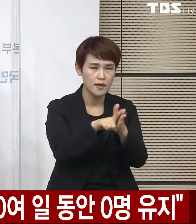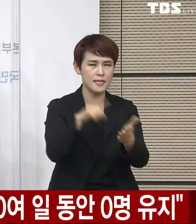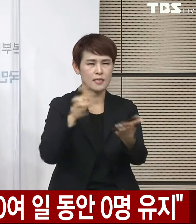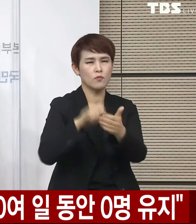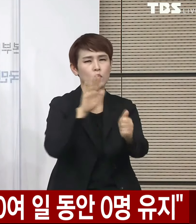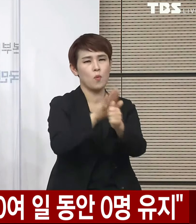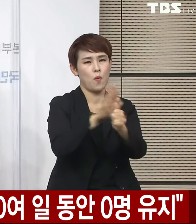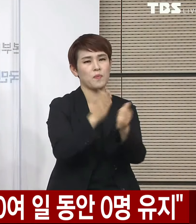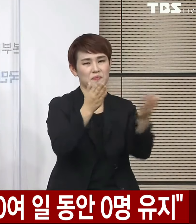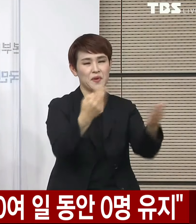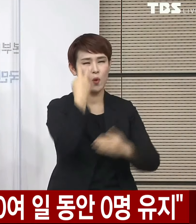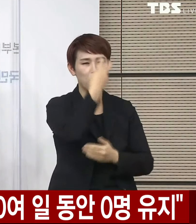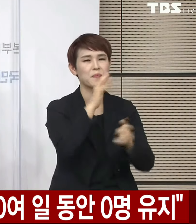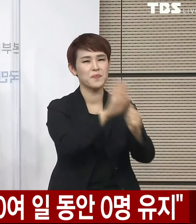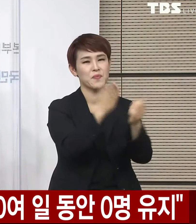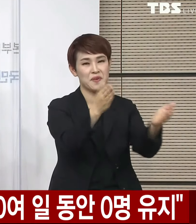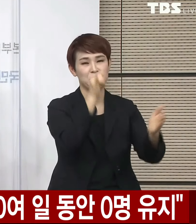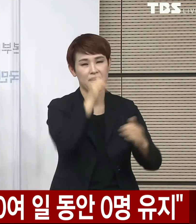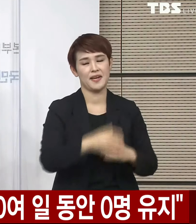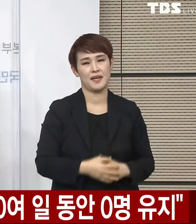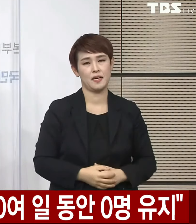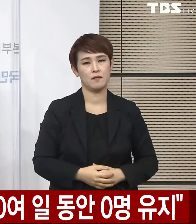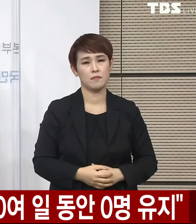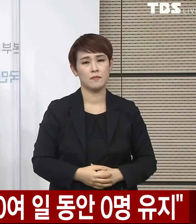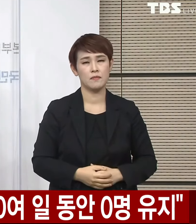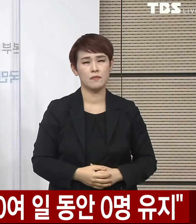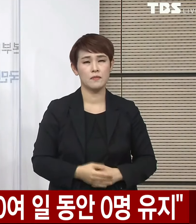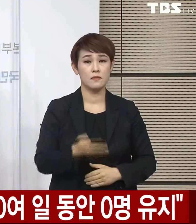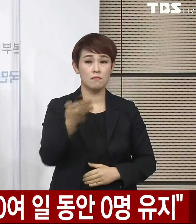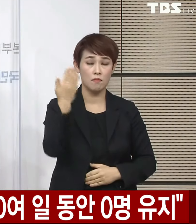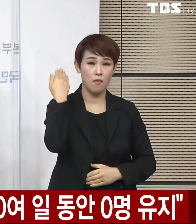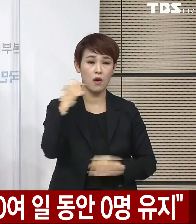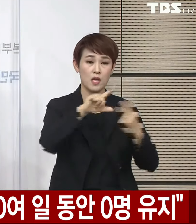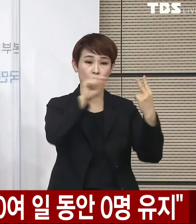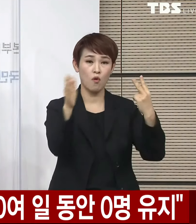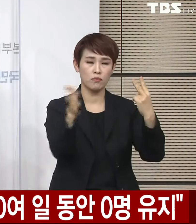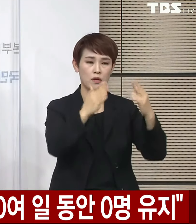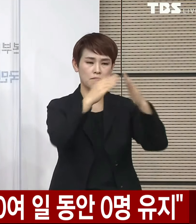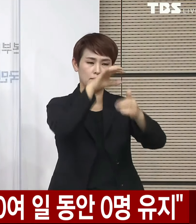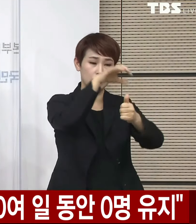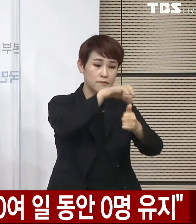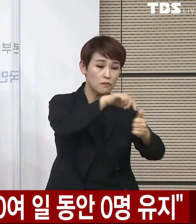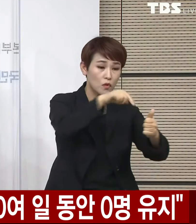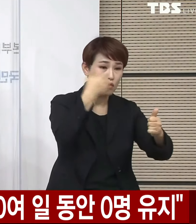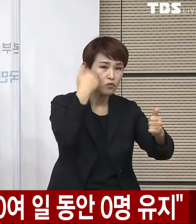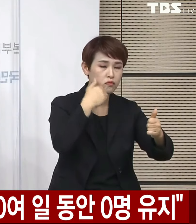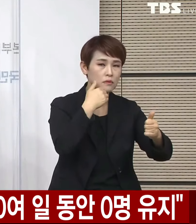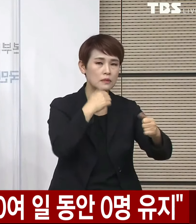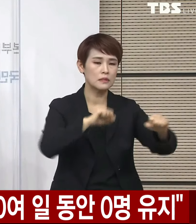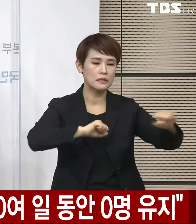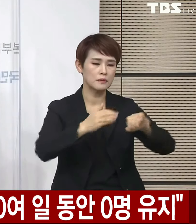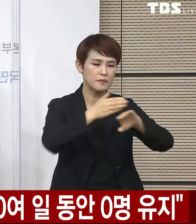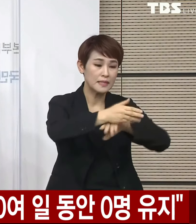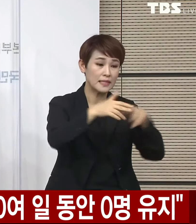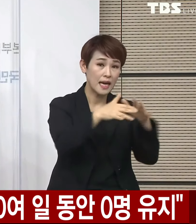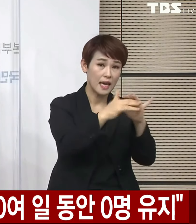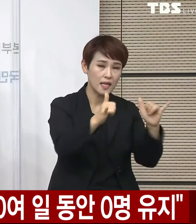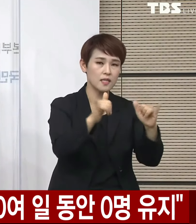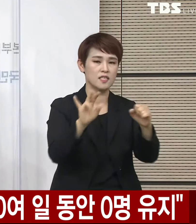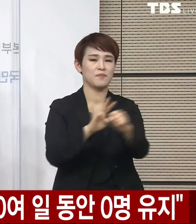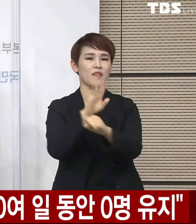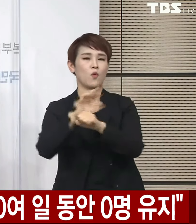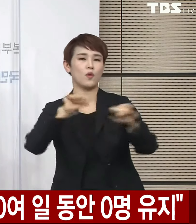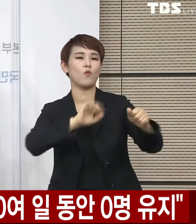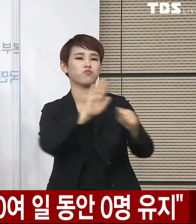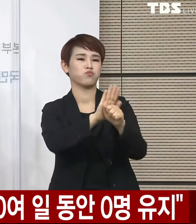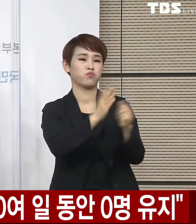지원해 왔습니다. 지난해 6월부터 자가격리 중인 발달장애인에게 24시간 활동 지원을